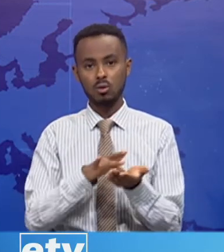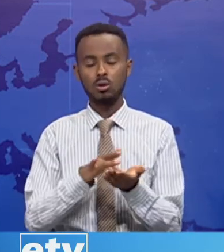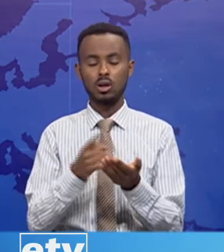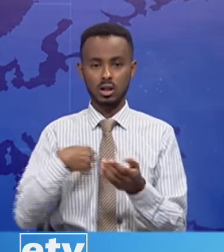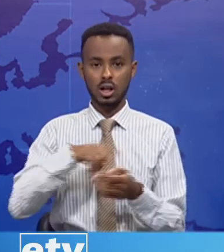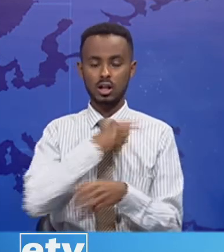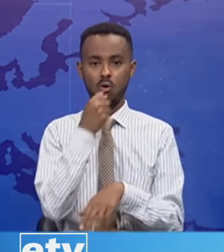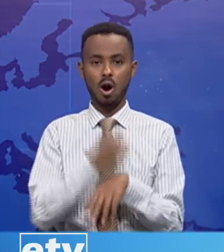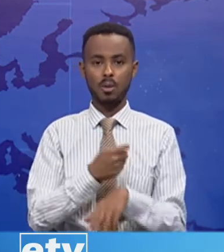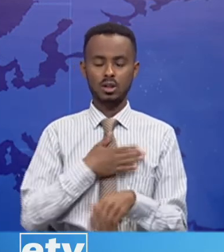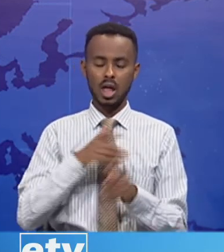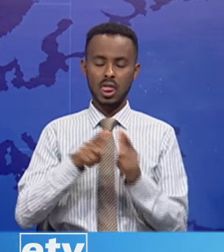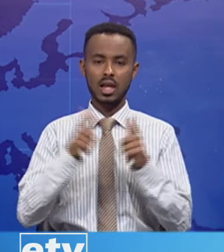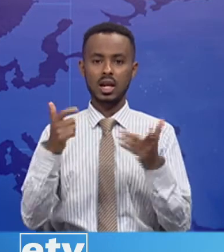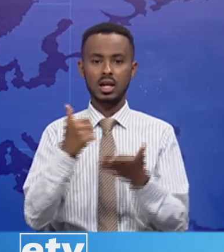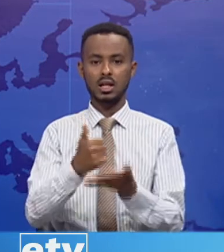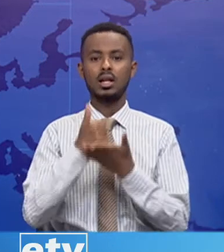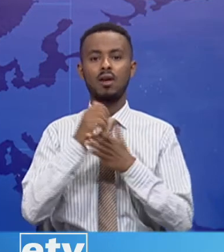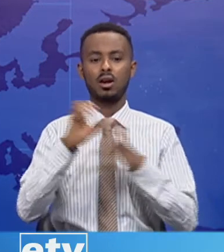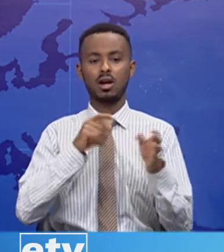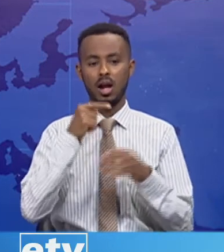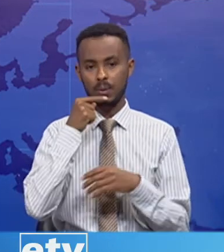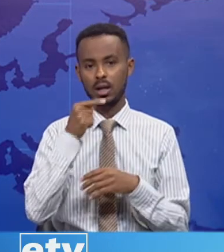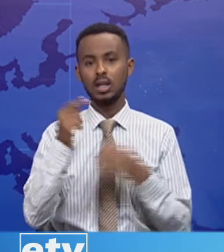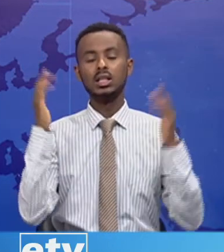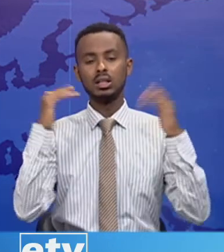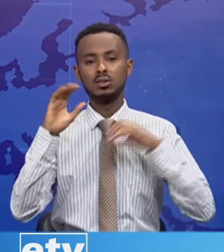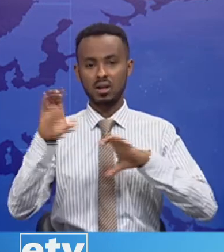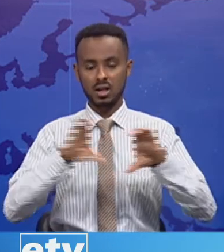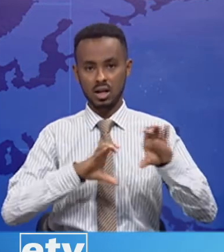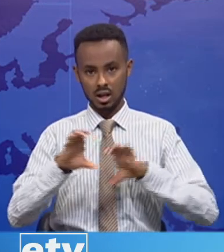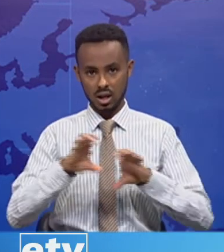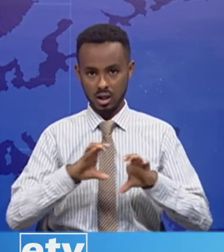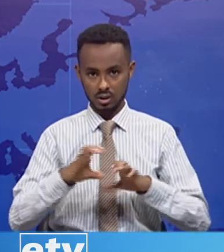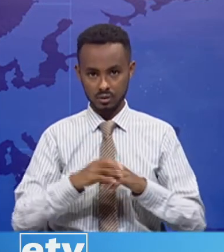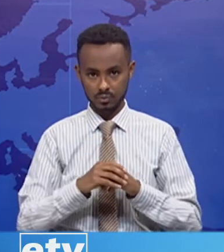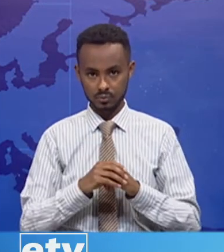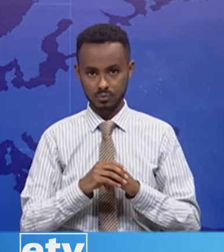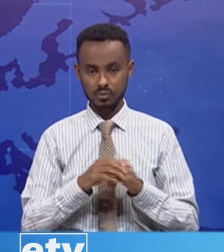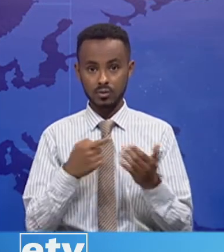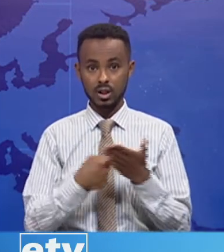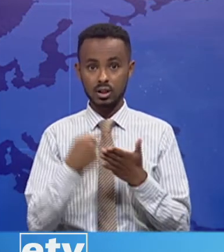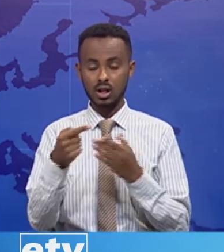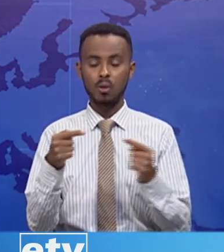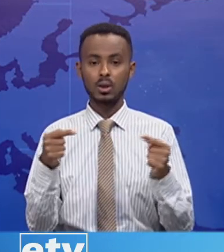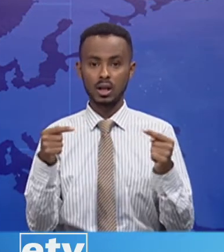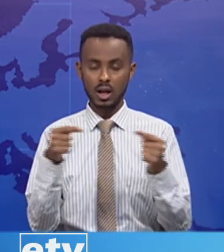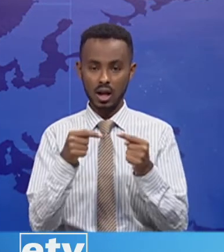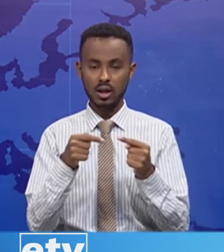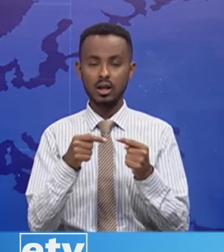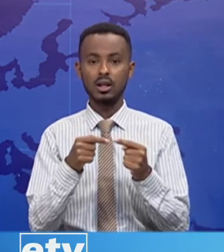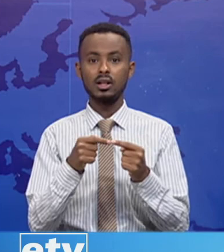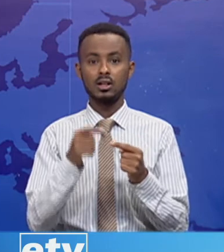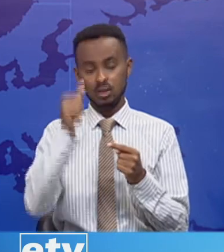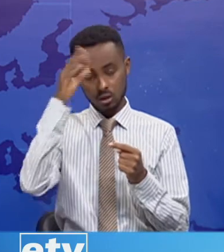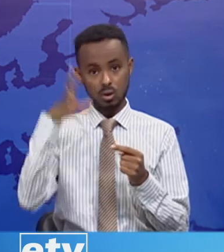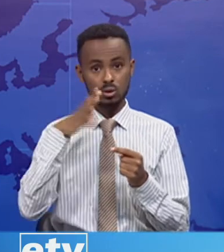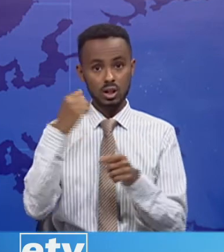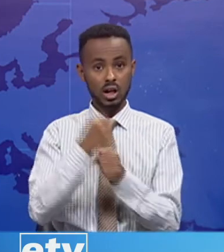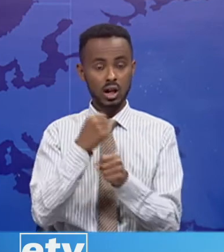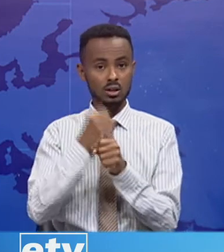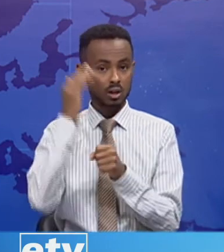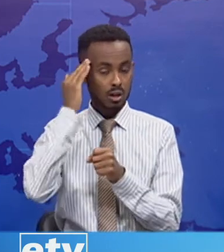ለተቋማችን ትልቅ ድጋፍ ያደርጋል ብለን ተስፋ እናደርጋለን። ከዚሁ ጋር ተያይዞ የአርቲፊሻል